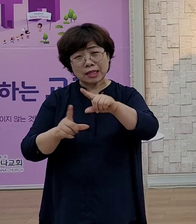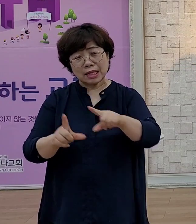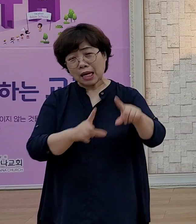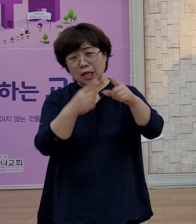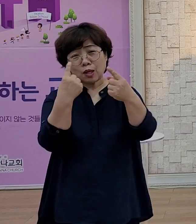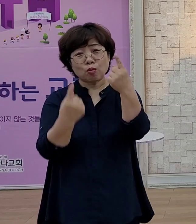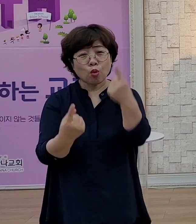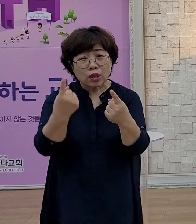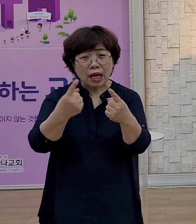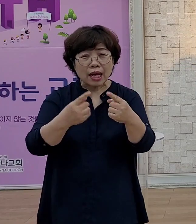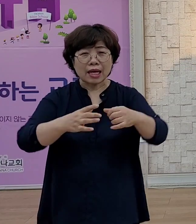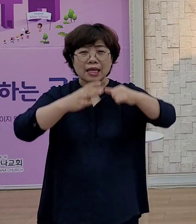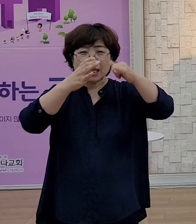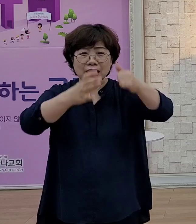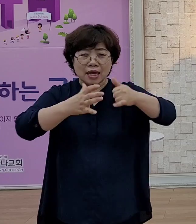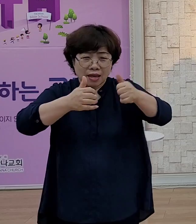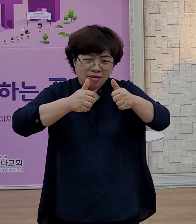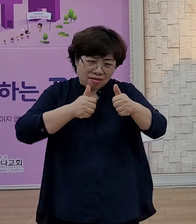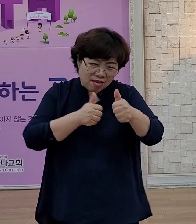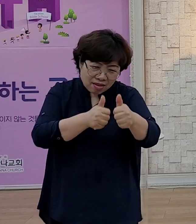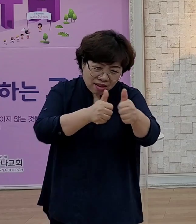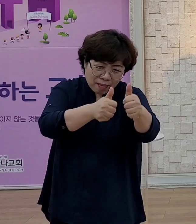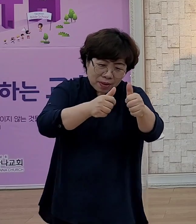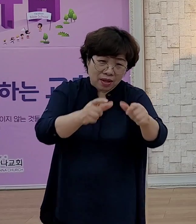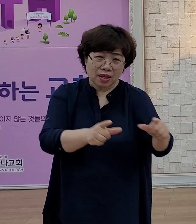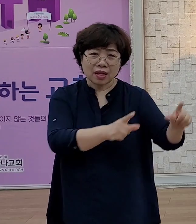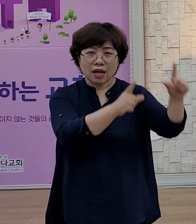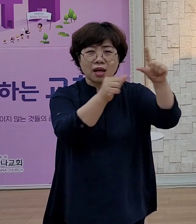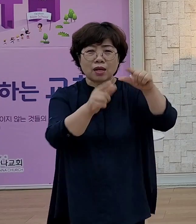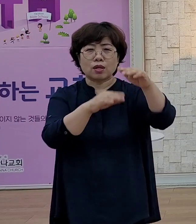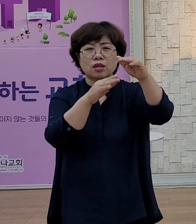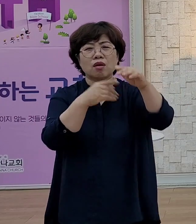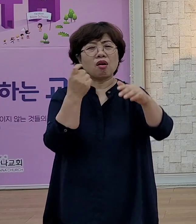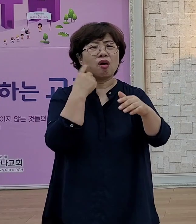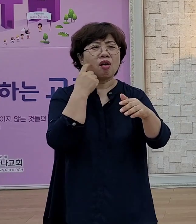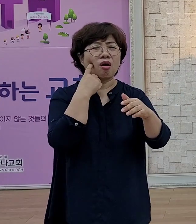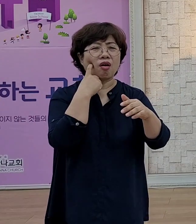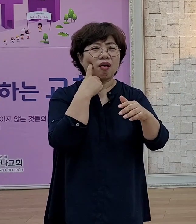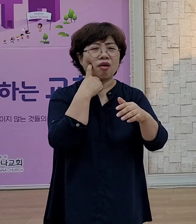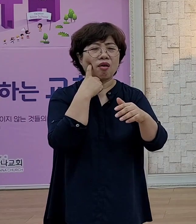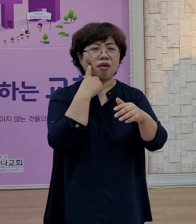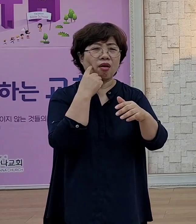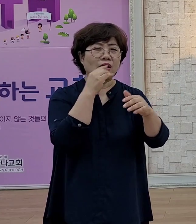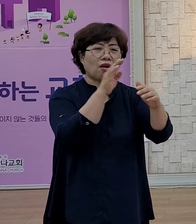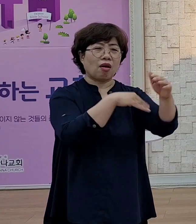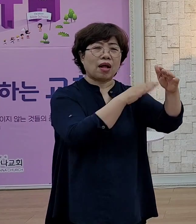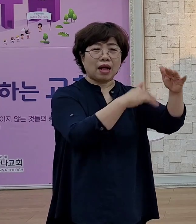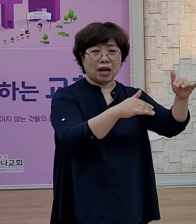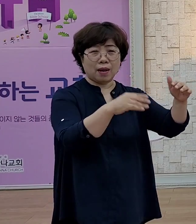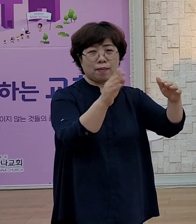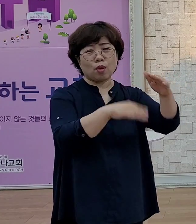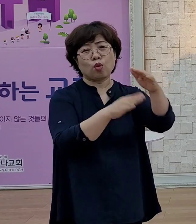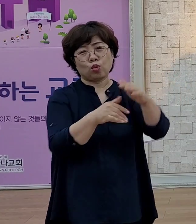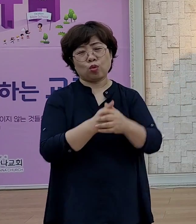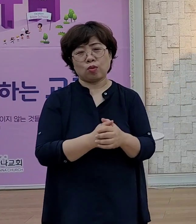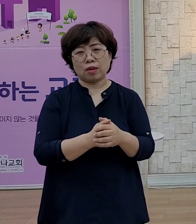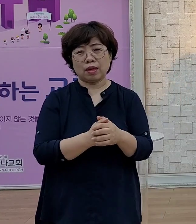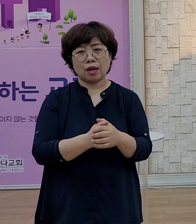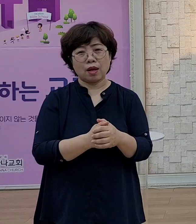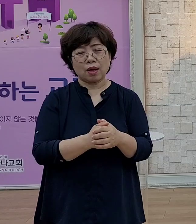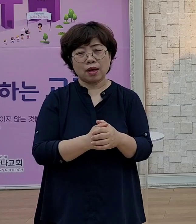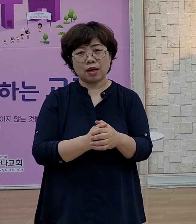늘 세상을 따라 산다는 거죠. 왜? 자기가 모든 결정권의 주인이기 때문에.